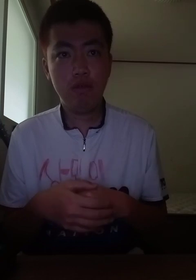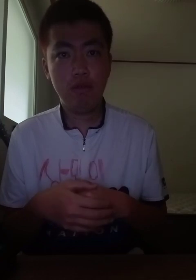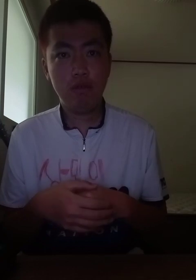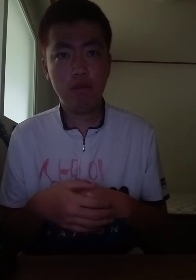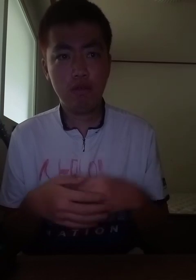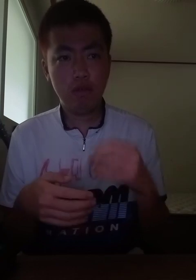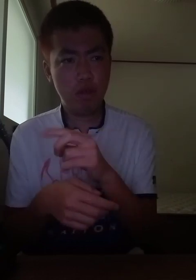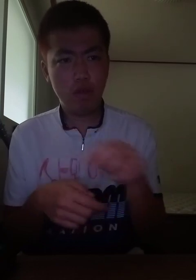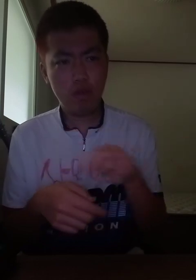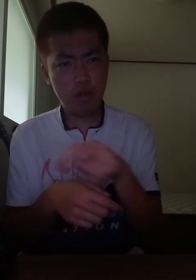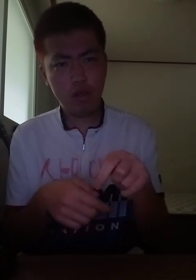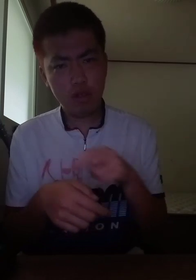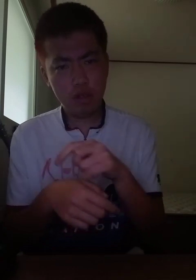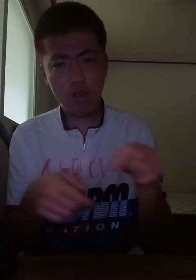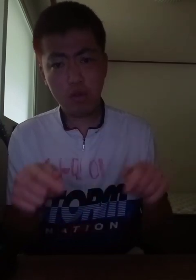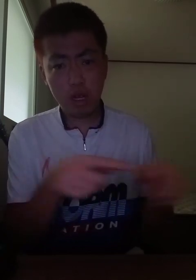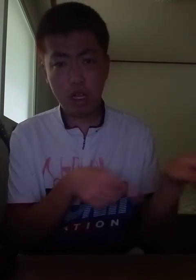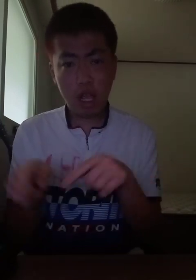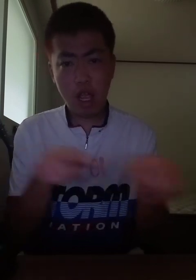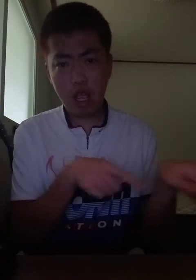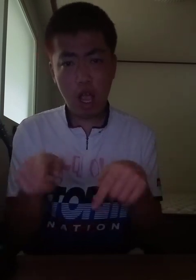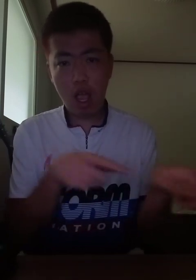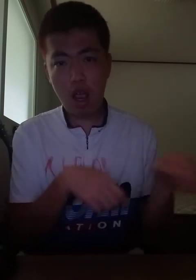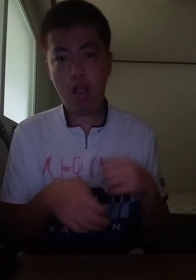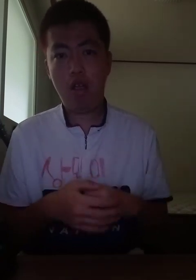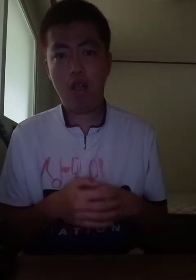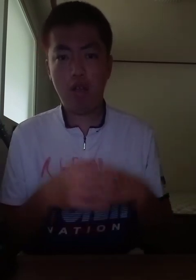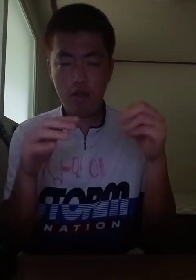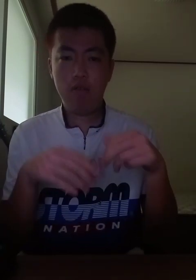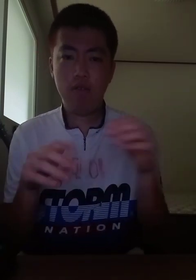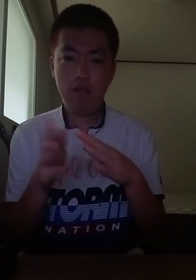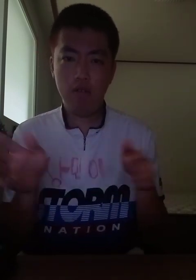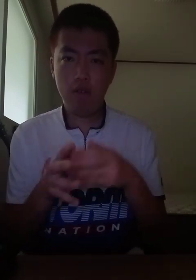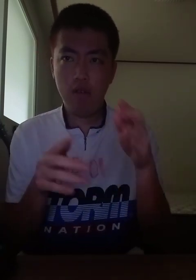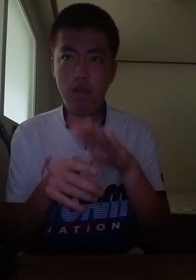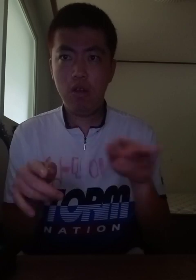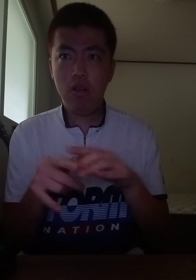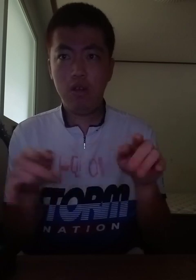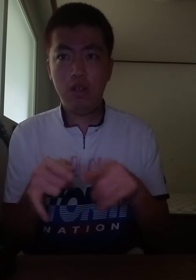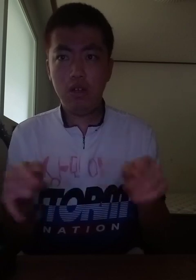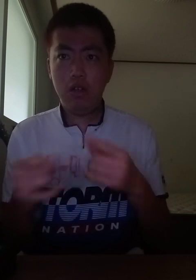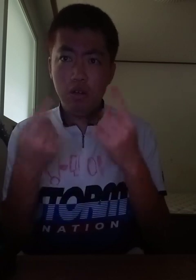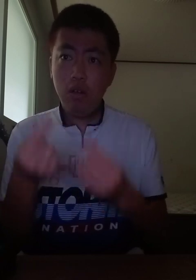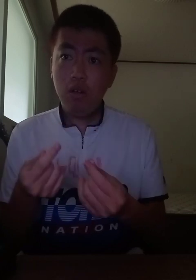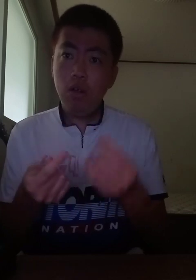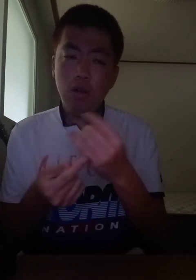때는 대형 농기계도 왔다 갔다 하잖아요. 근데 농로는 이제 농사 지으라고 있는 땅인데 이거를 아이들 보행로로 써라.